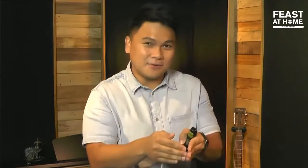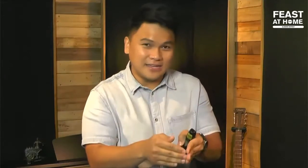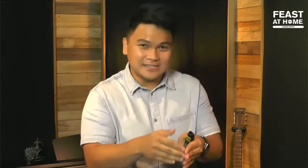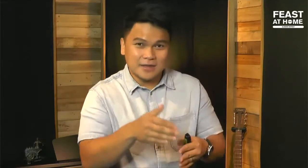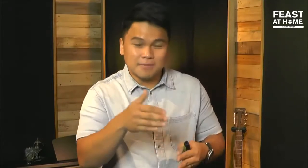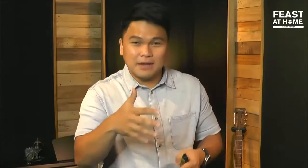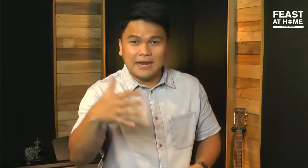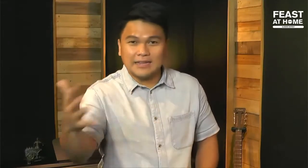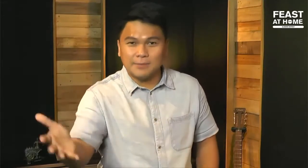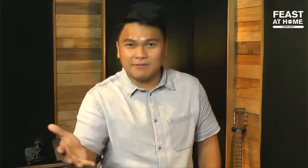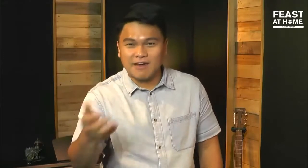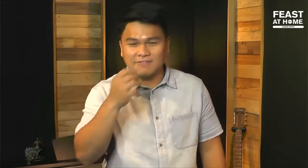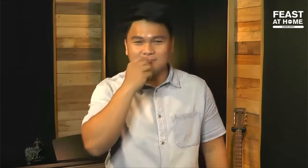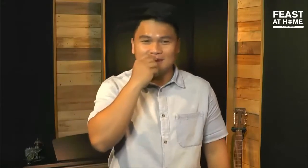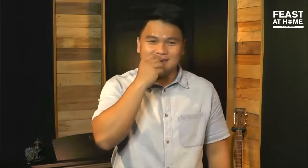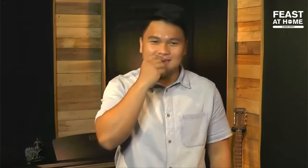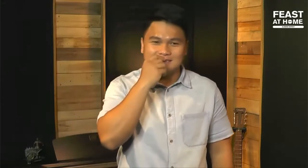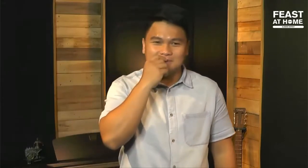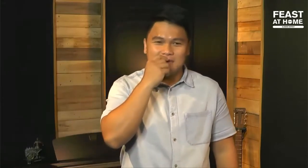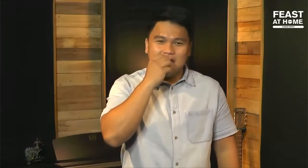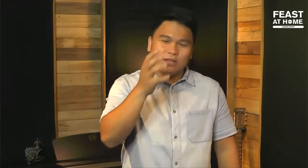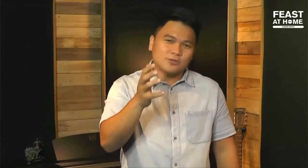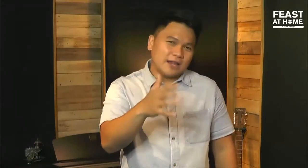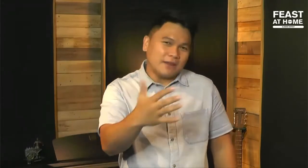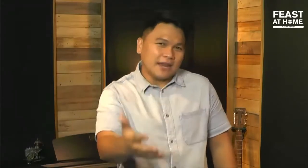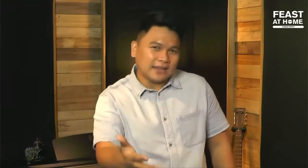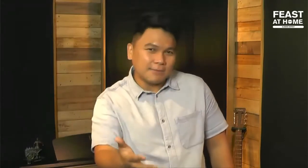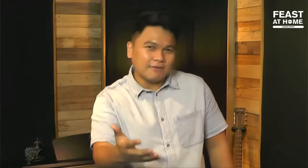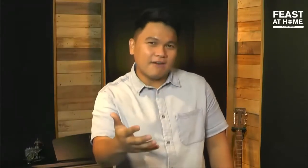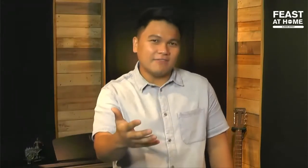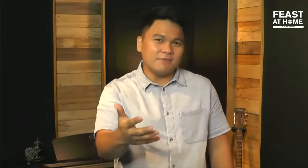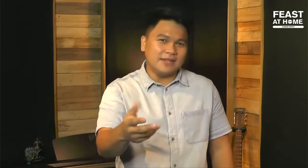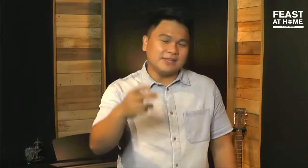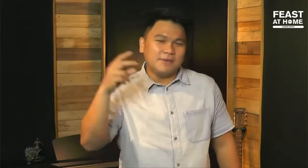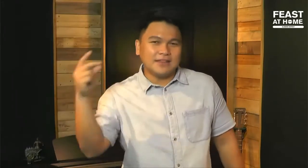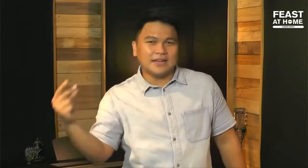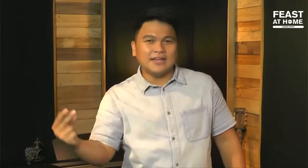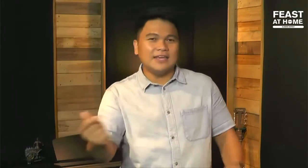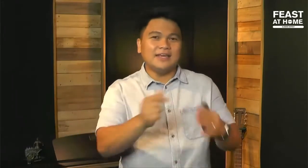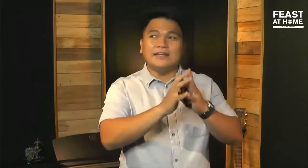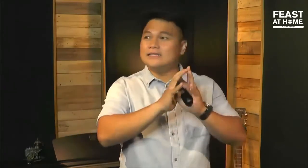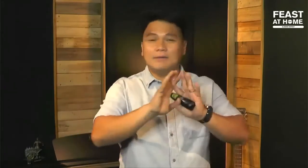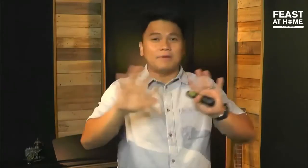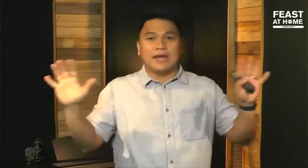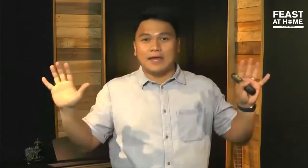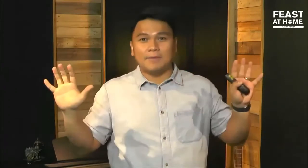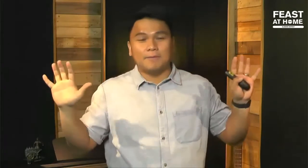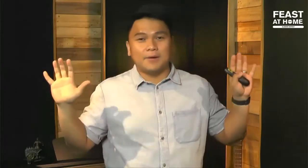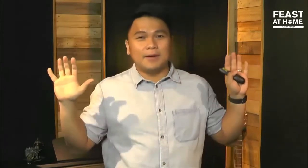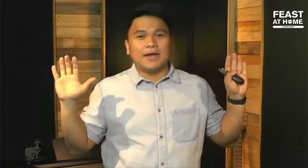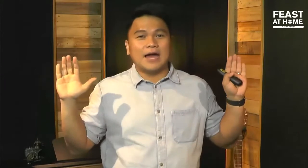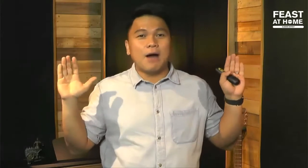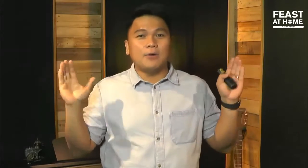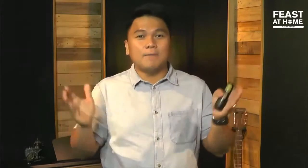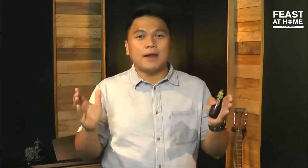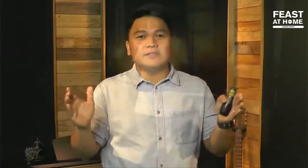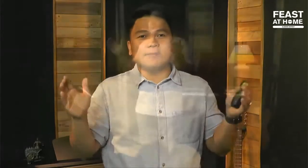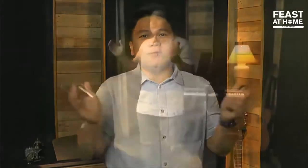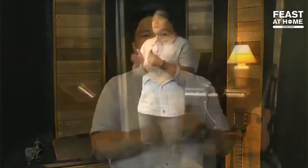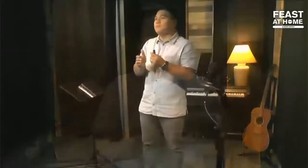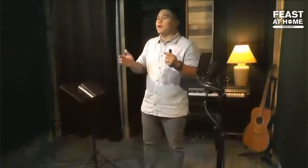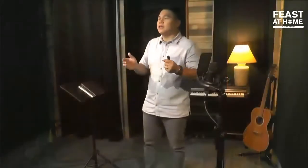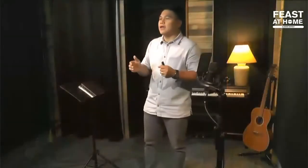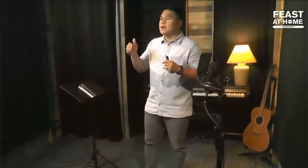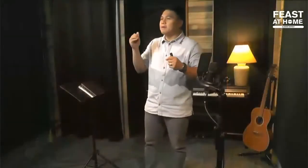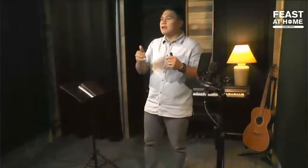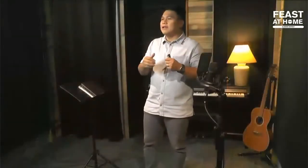base sa Waze, malilate kami ng 5 minutes. And so dahil malilate kami ng 5 minutes, immediately, syempre, gagawa ko ng paraan. Sabi ko,